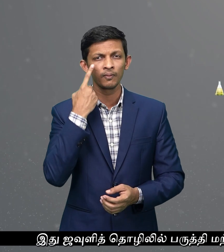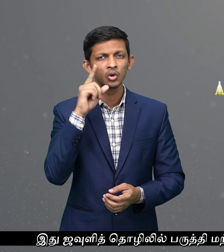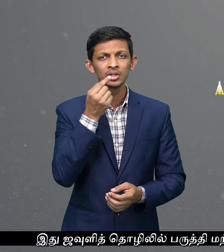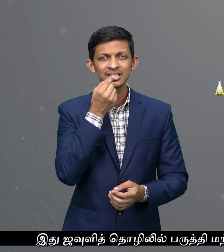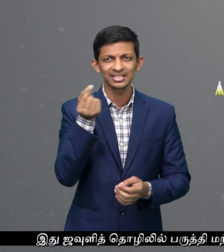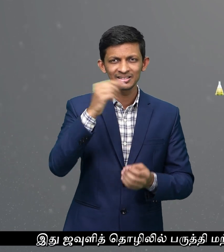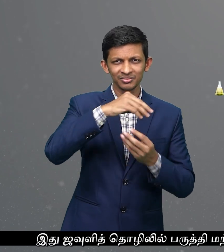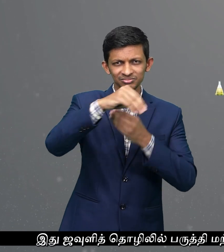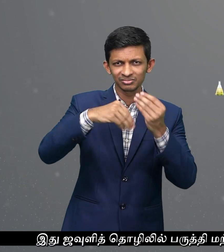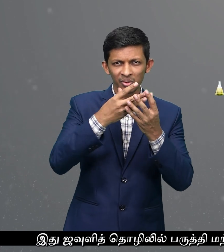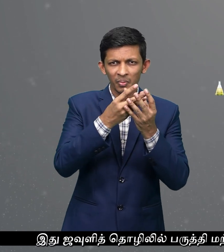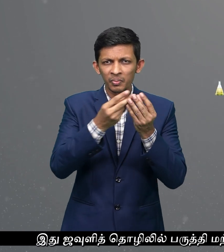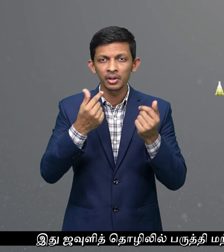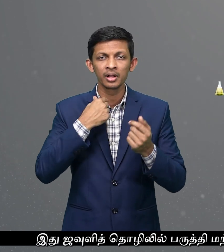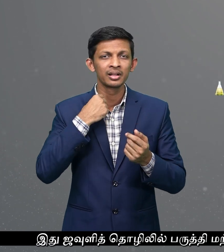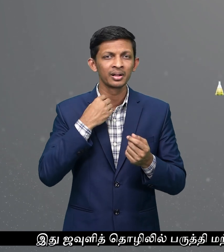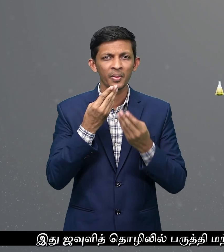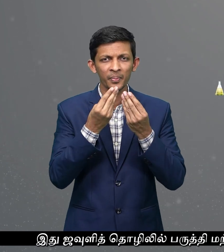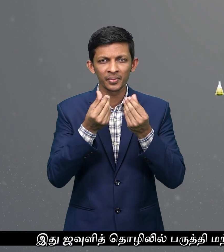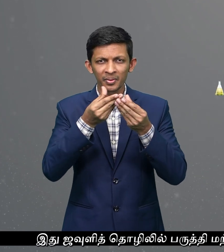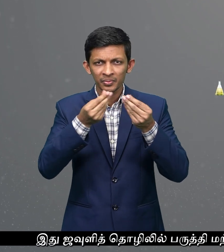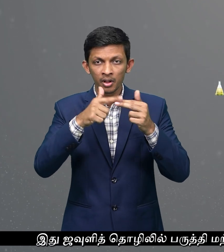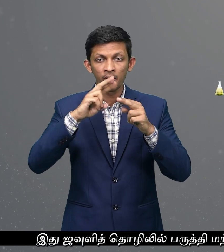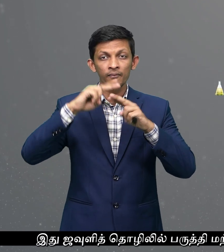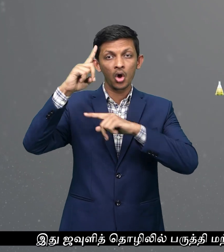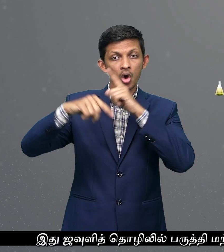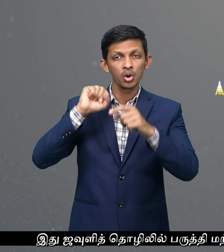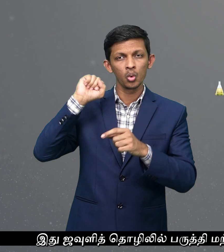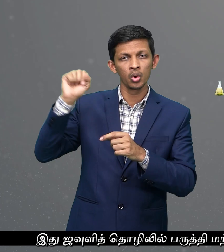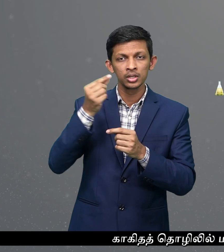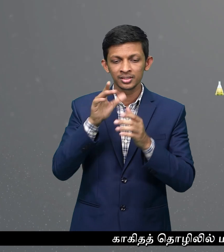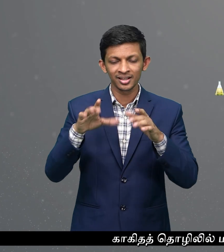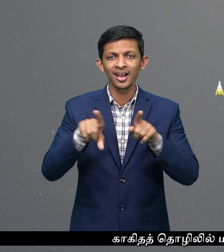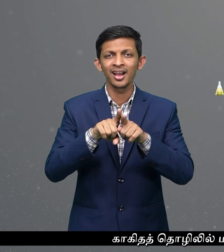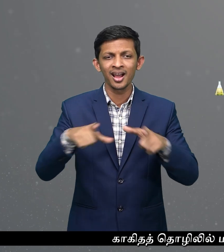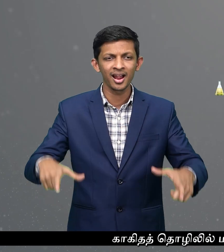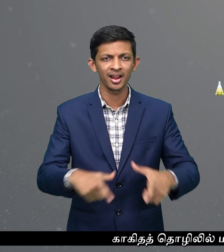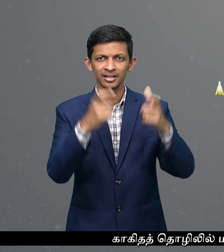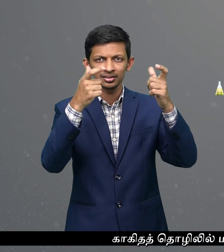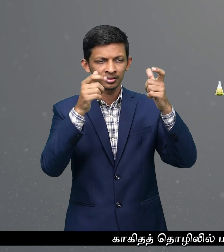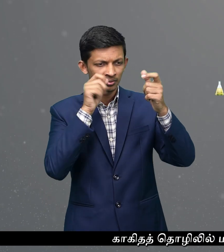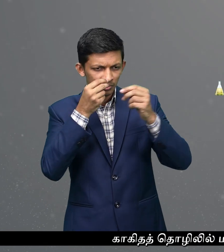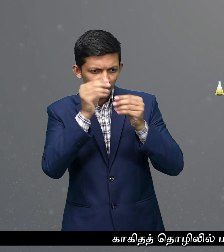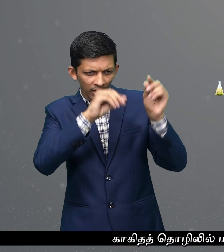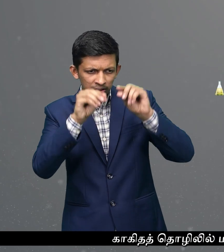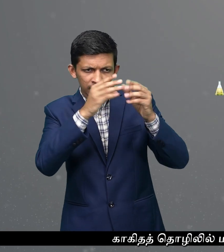இது ஜவுளி தொழிலில் பருத்தி மற்றும் துணியை வெண்மையாக்குவதற்கும், காகித தொழிலில் மரக்கூழை